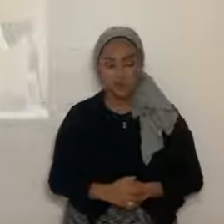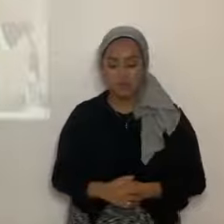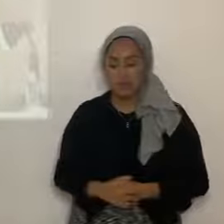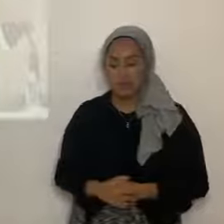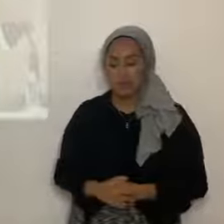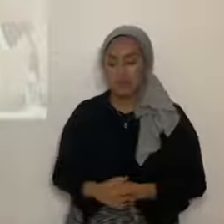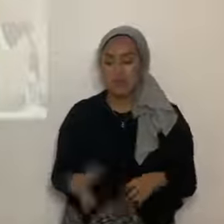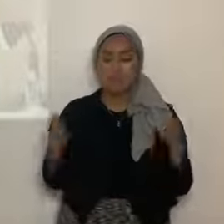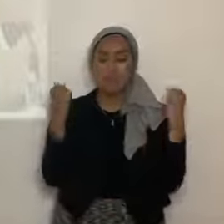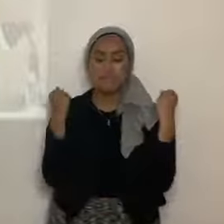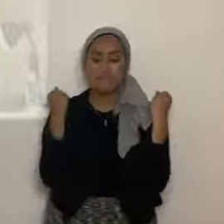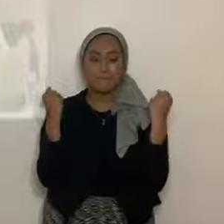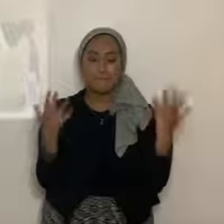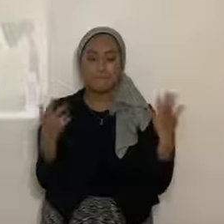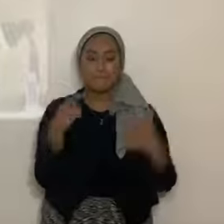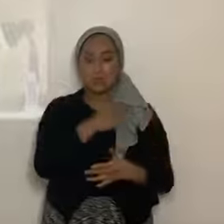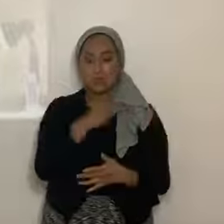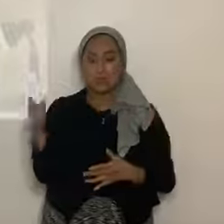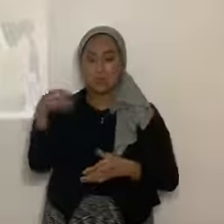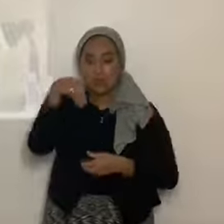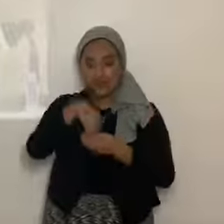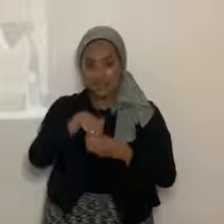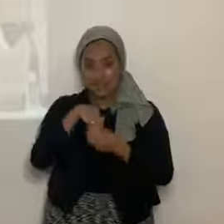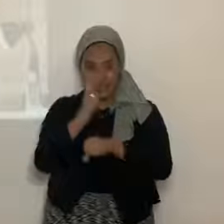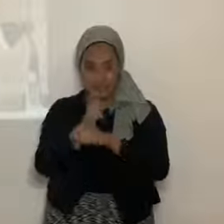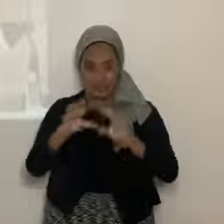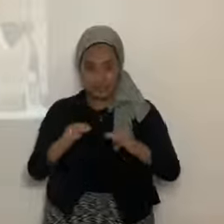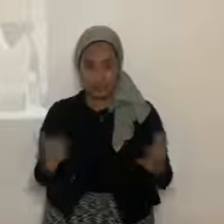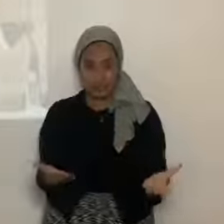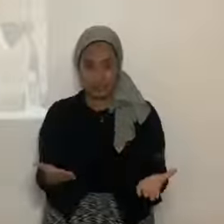Muchos están dentro de la Keila, pero no son salvos.